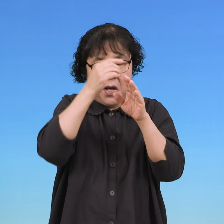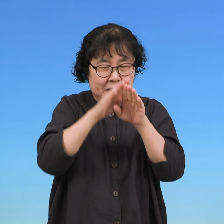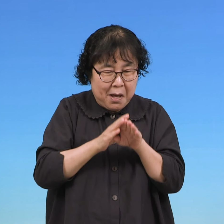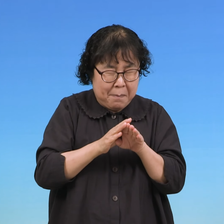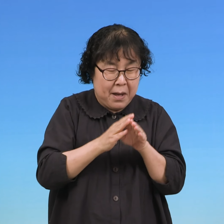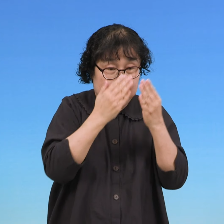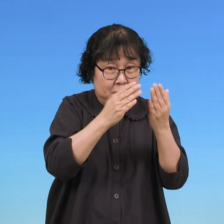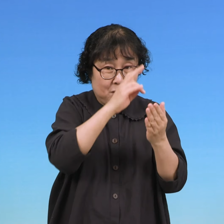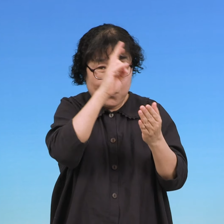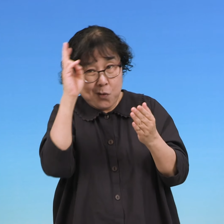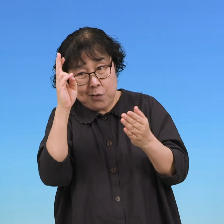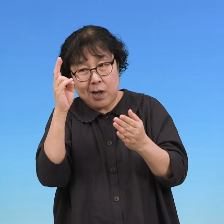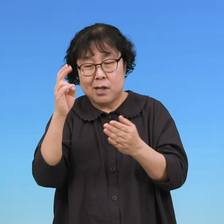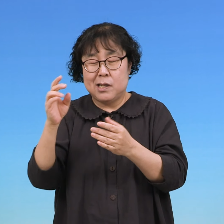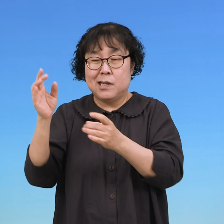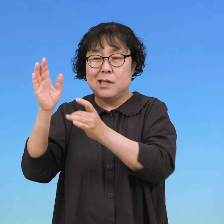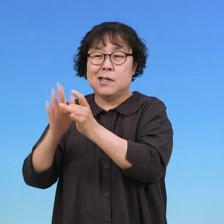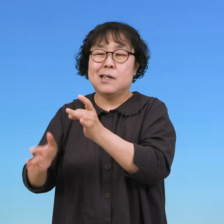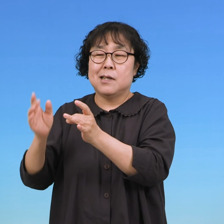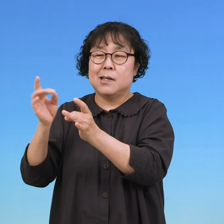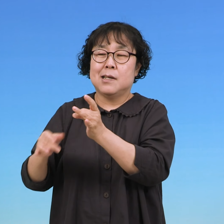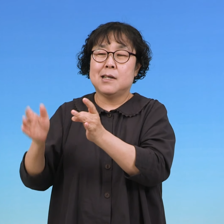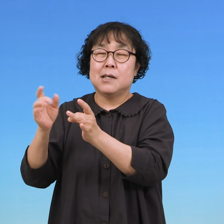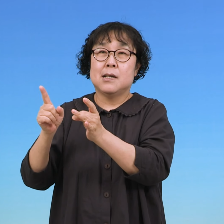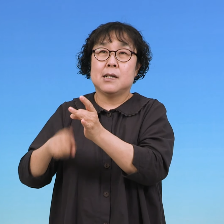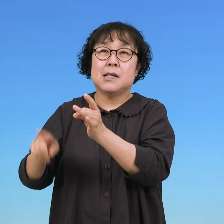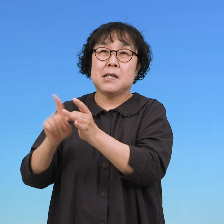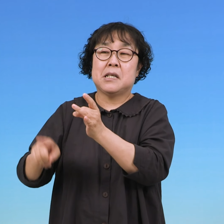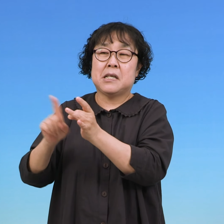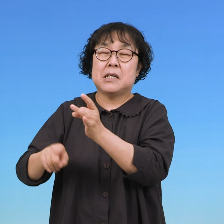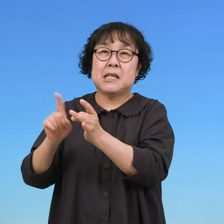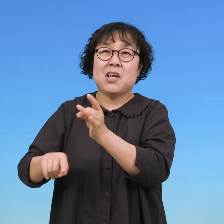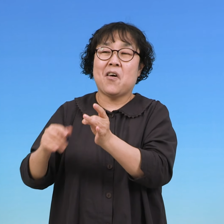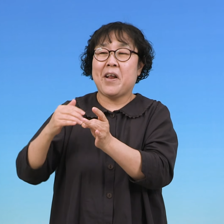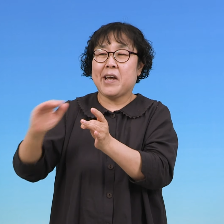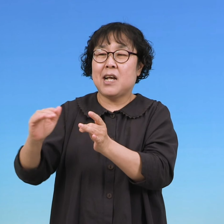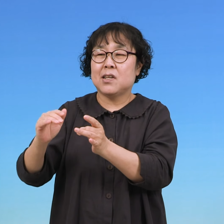오전에 교회 가가지고 이렇게 예배 드리고 오후에 절에 가가지고 또 부처님 앞에 이러고 있고.